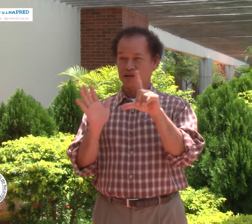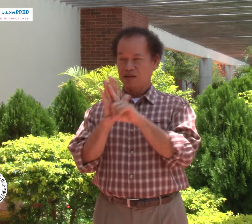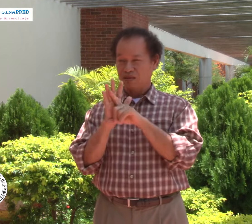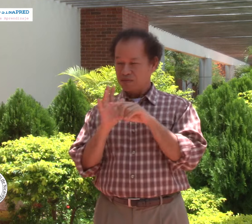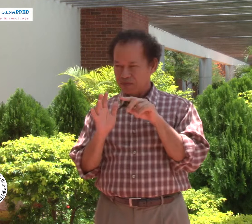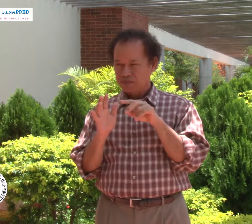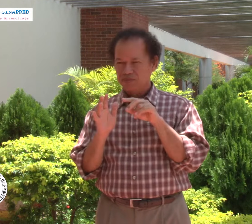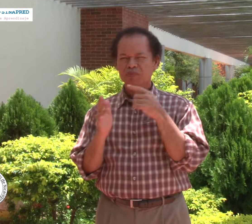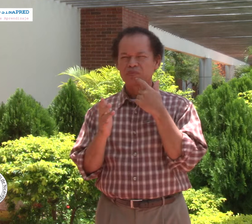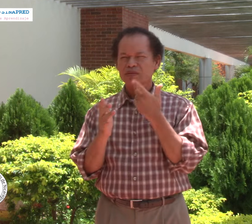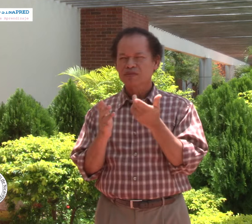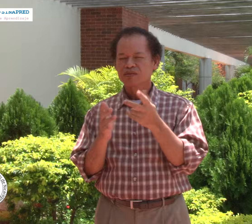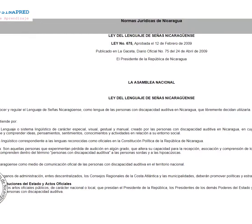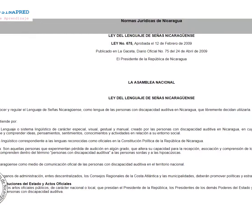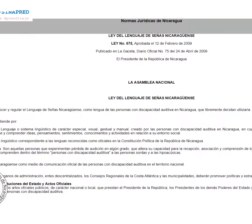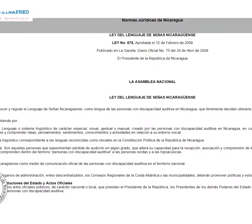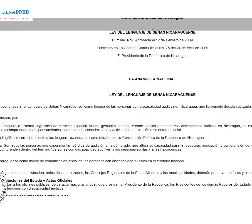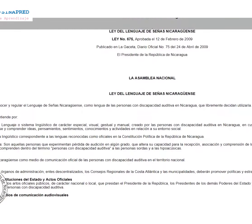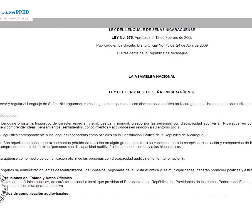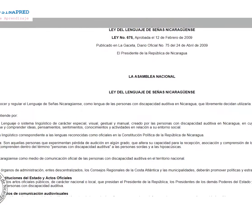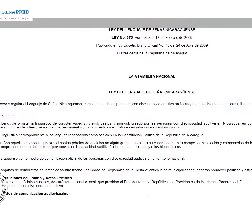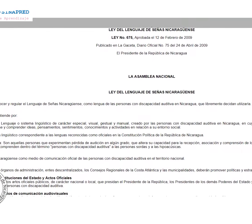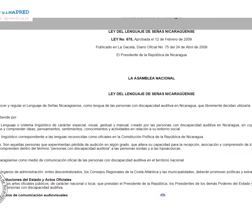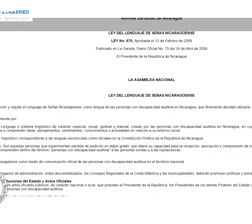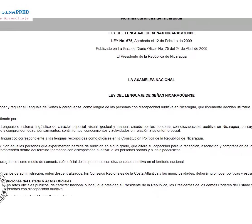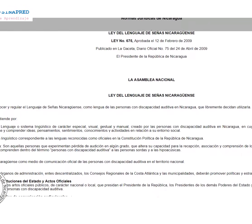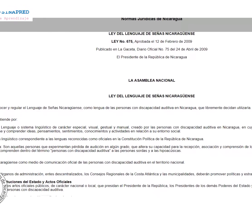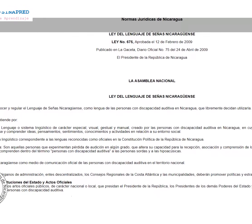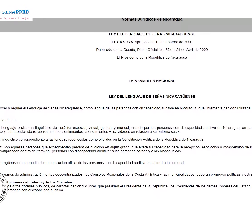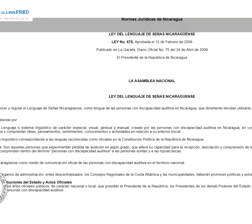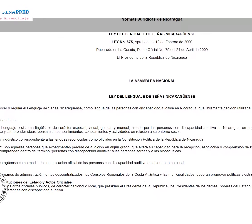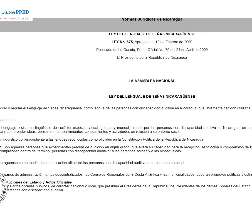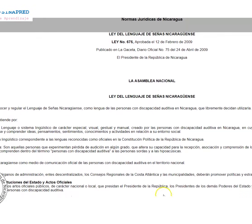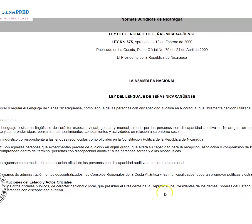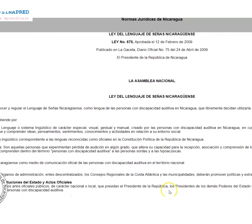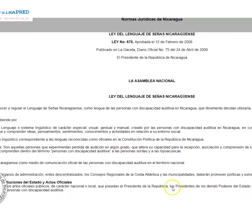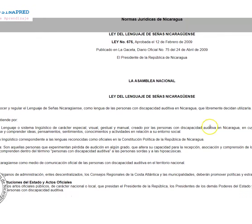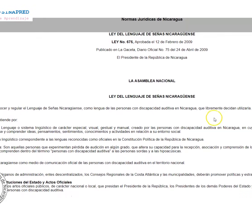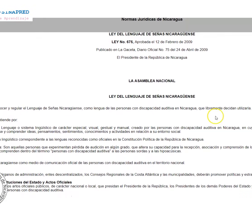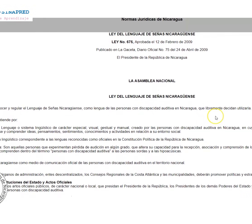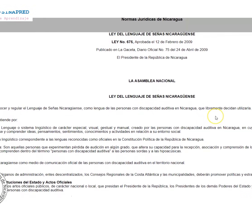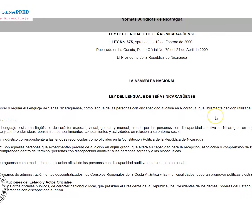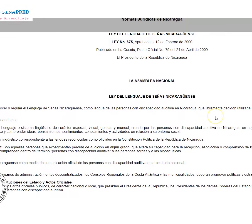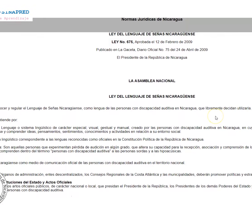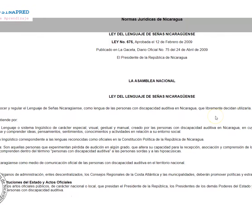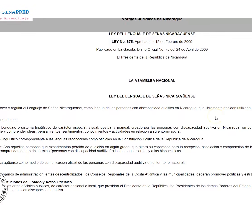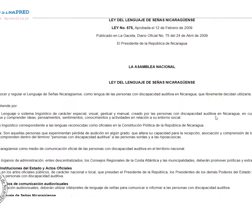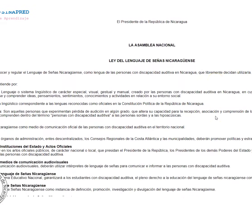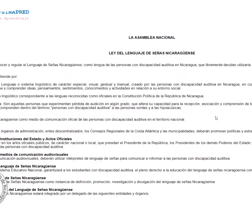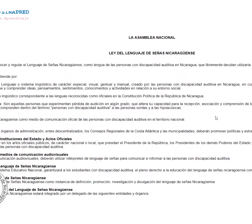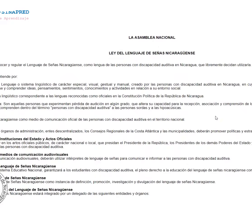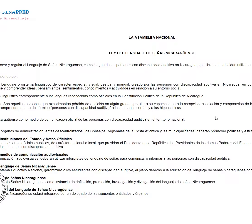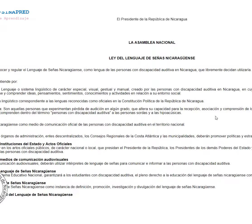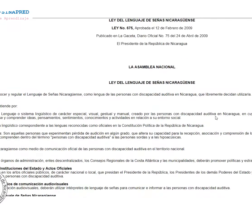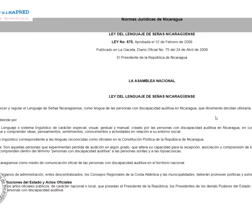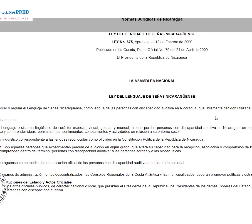675, que es la Ley de Lenguaje de Señas nicaragüense. Esta fue el 12 de febrero del 2009,